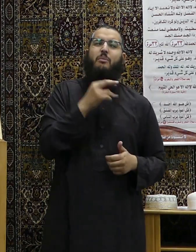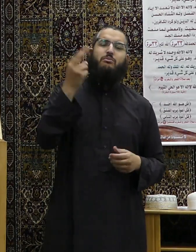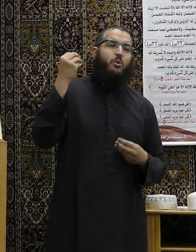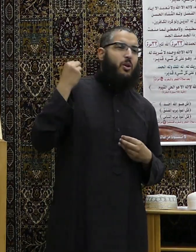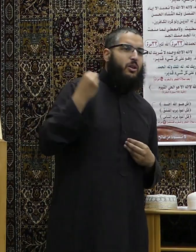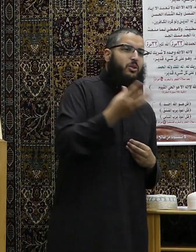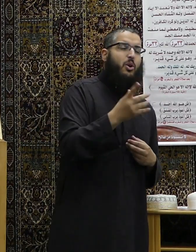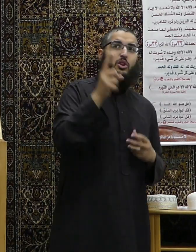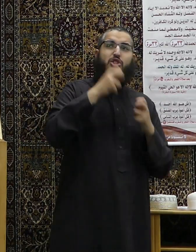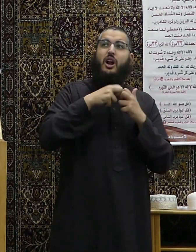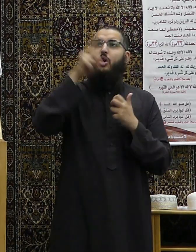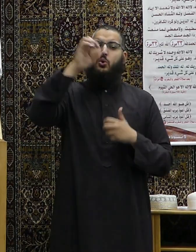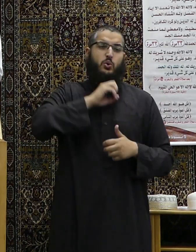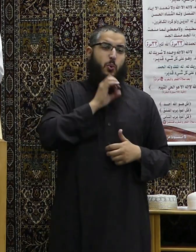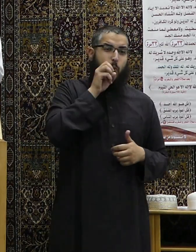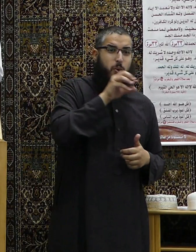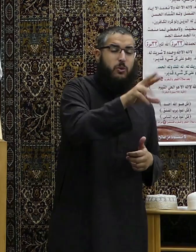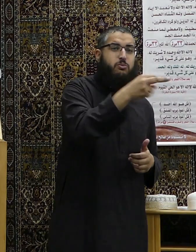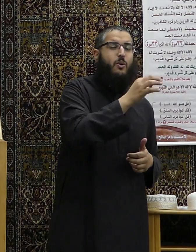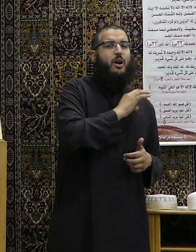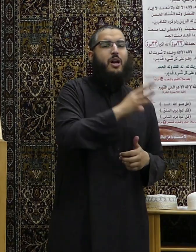au souffle de la miséricorde d'Allah pendant ce mois.